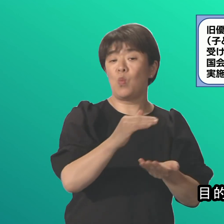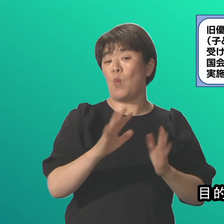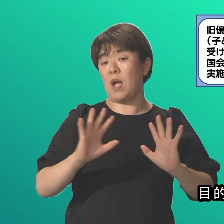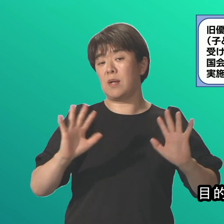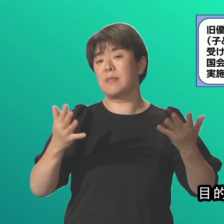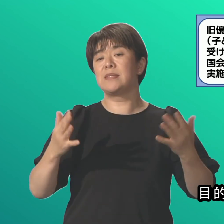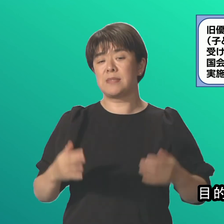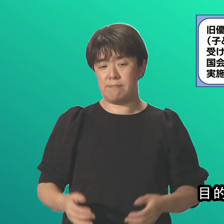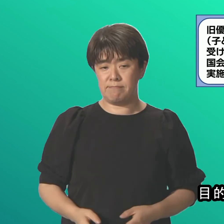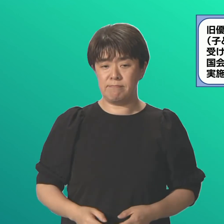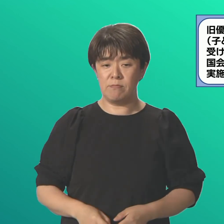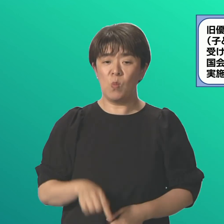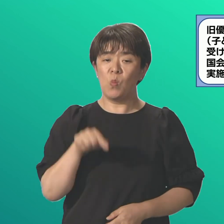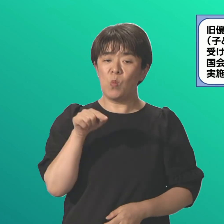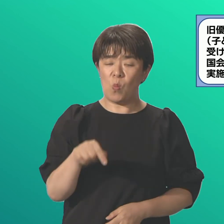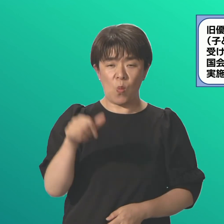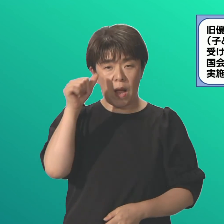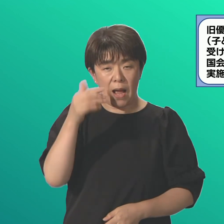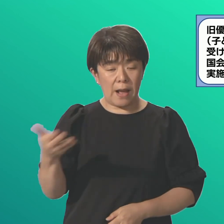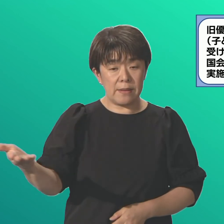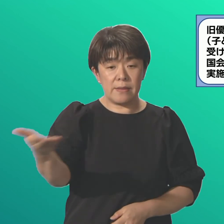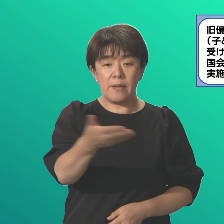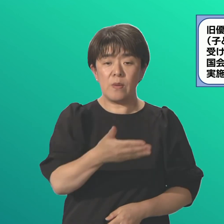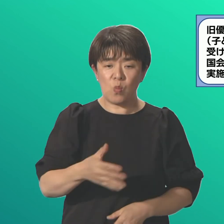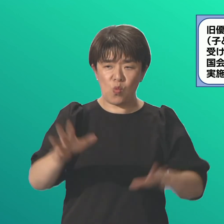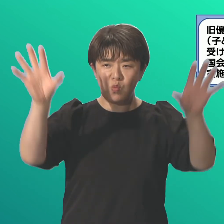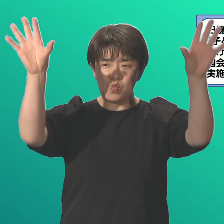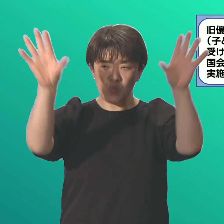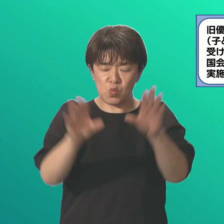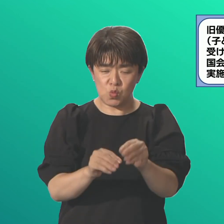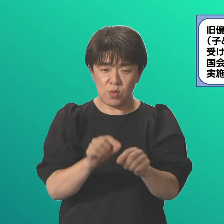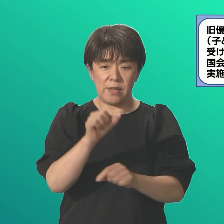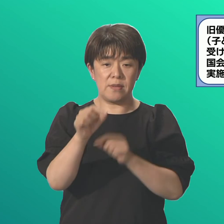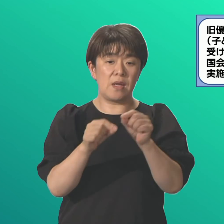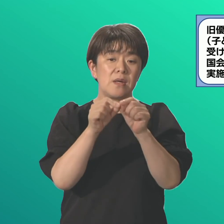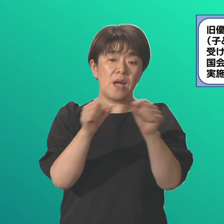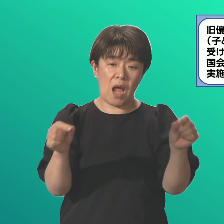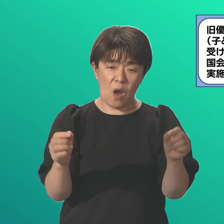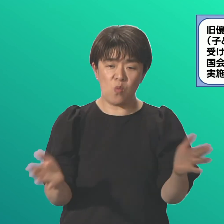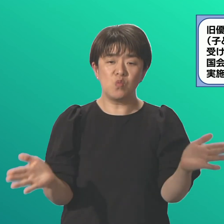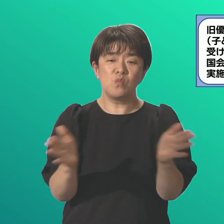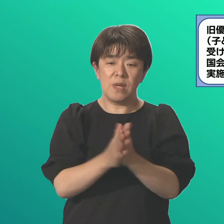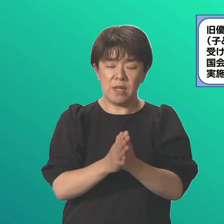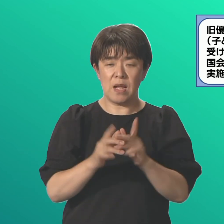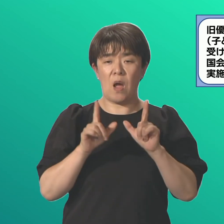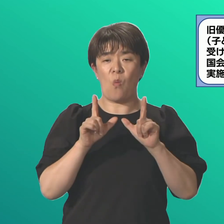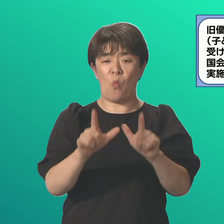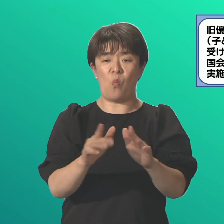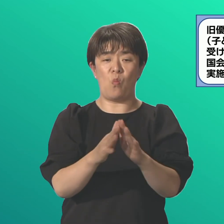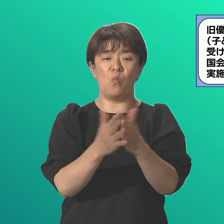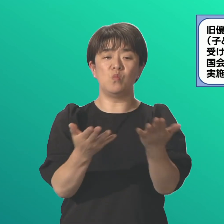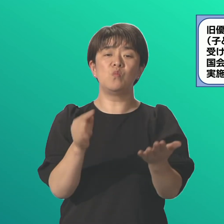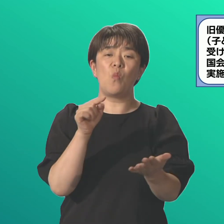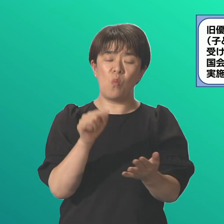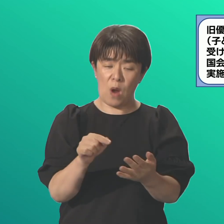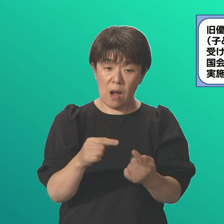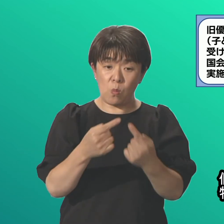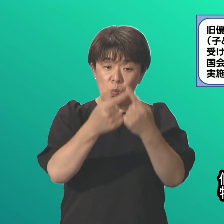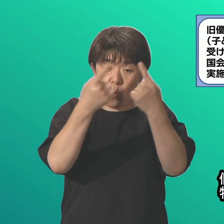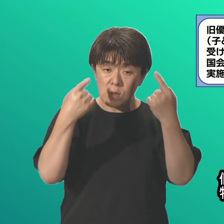使用しません。このアンケートの集計結果を含めた報告書は、個